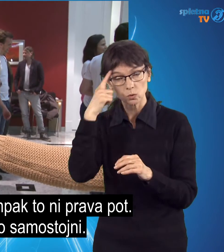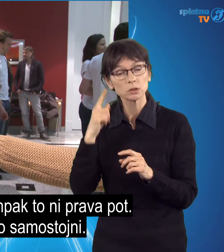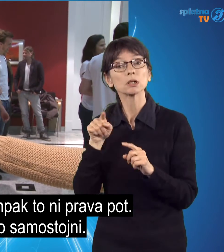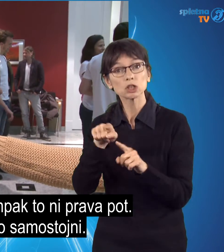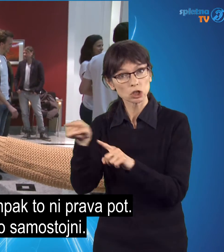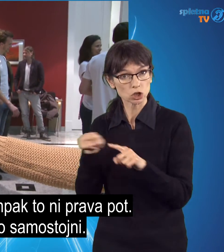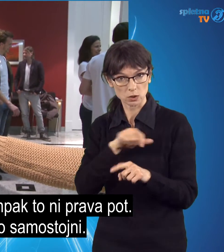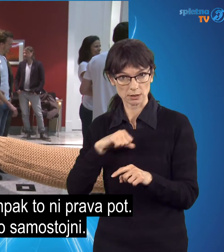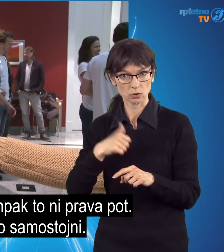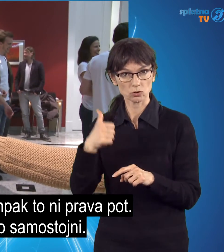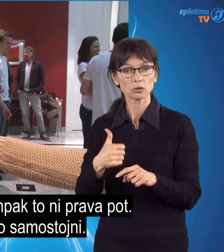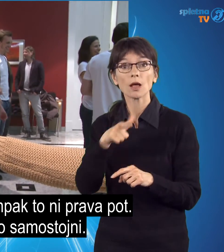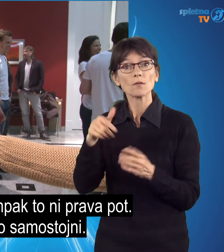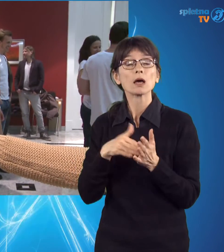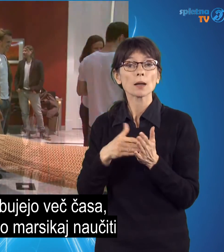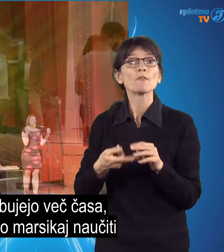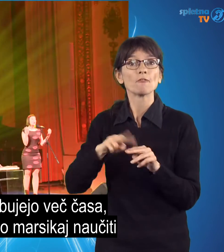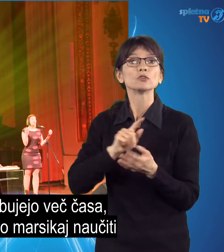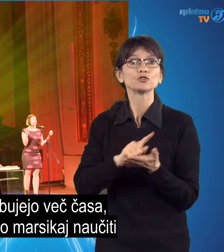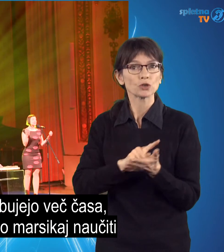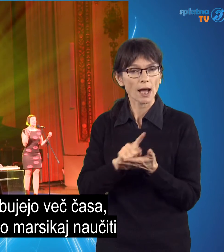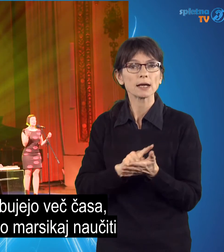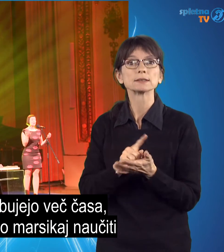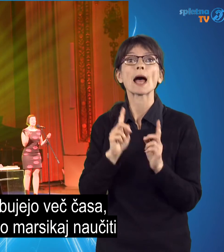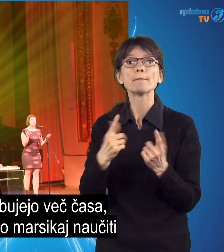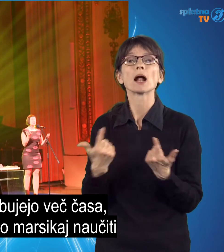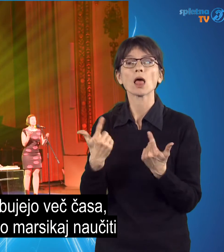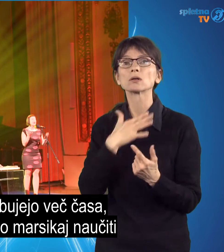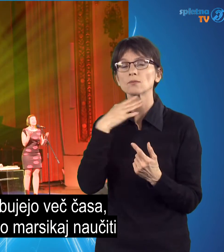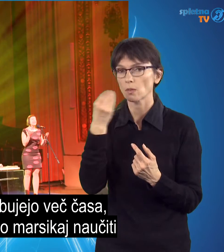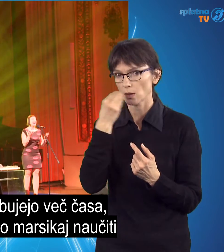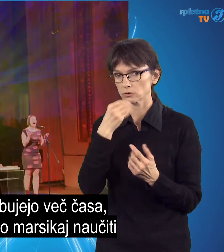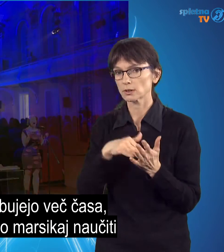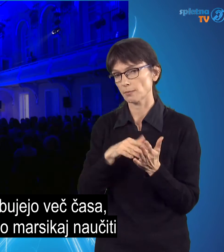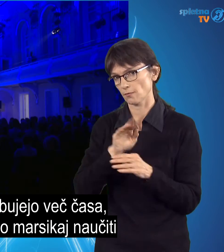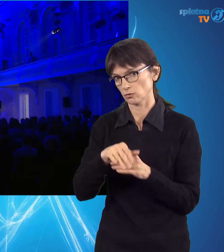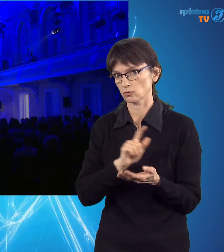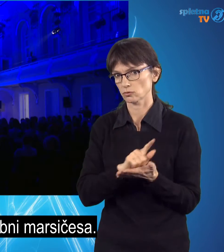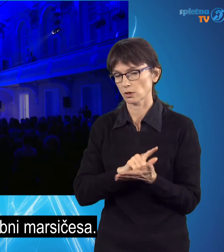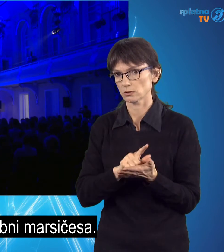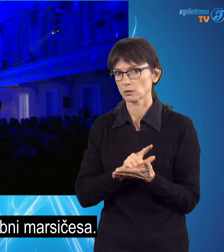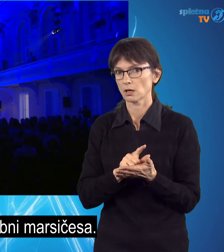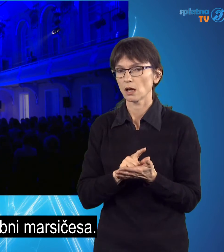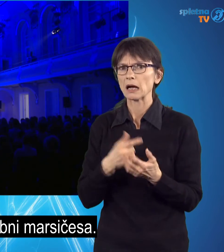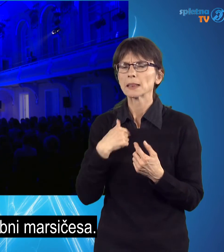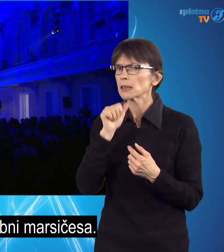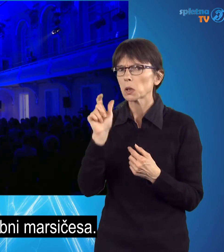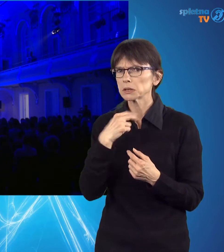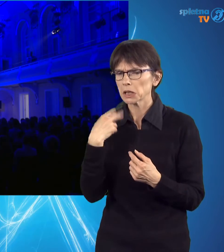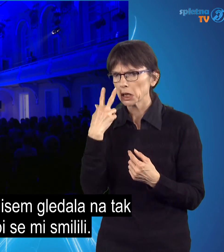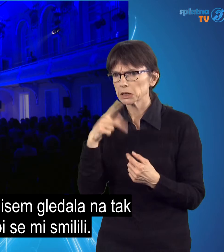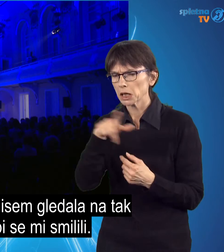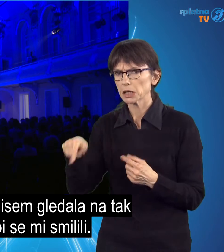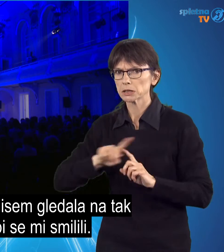res, da potrebujejo več časa, ampak se znajo marsikaj naučiti in so sposobni marsičesa. Jaz nikoli na to nisem gledala na tak način, da bi se